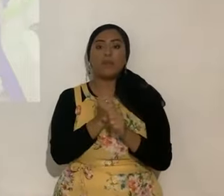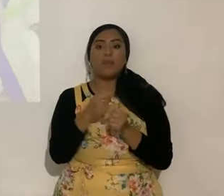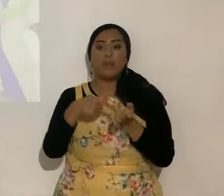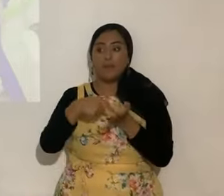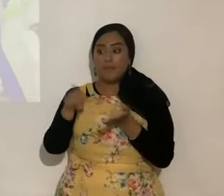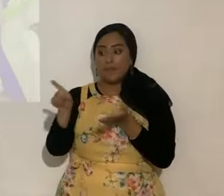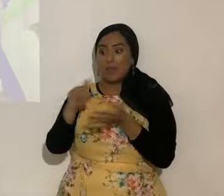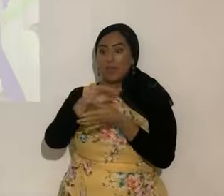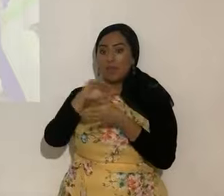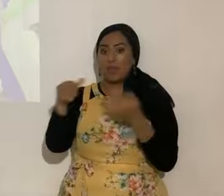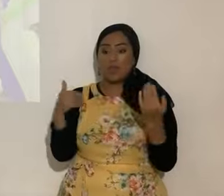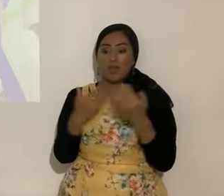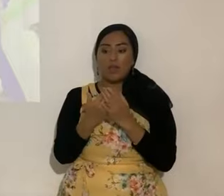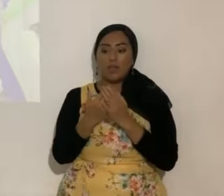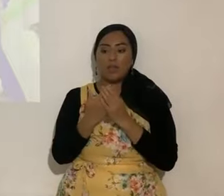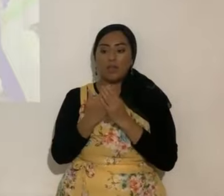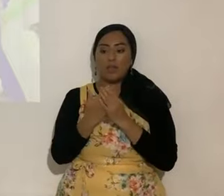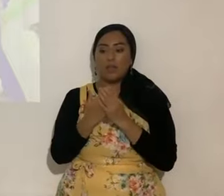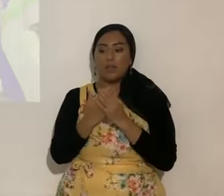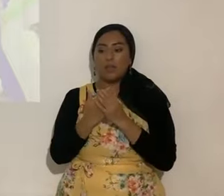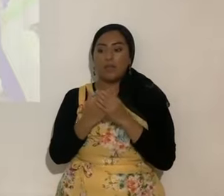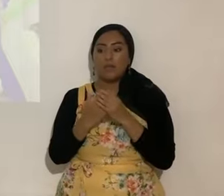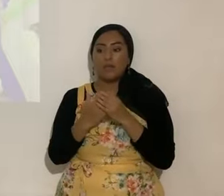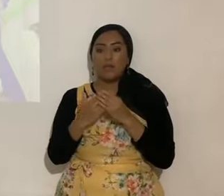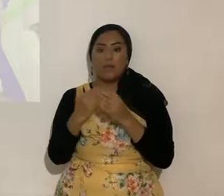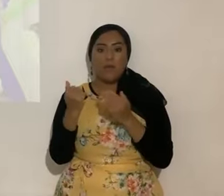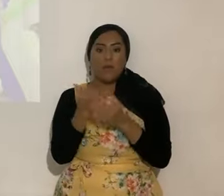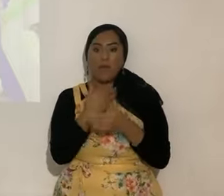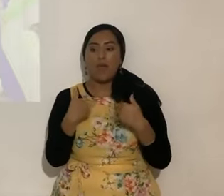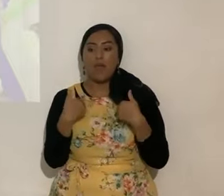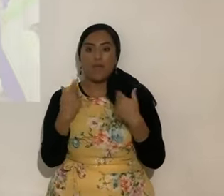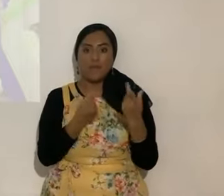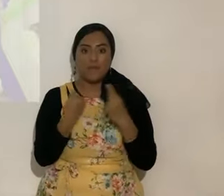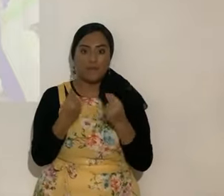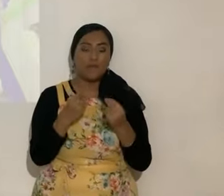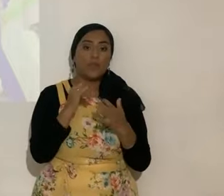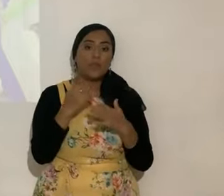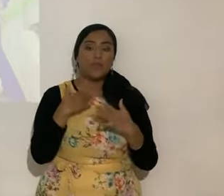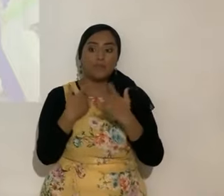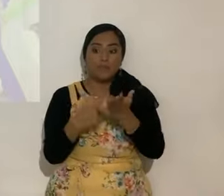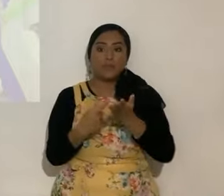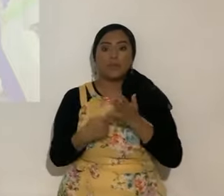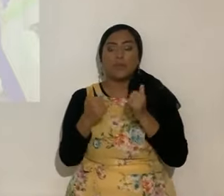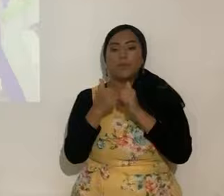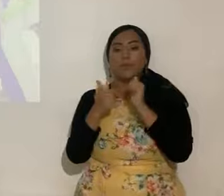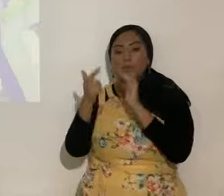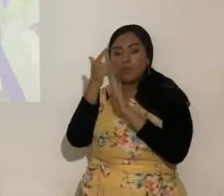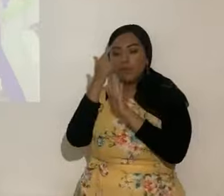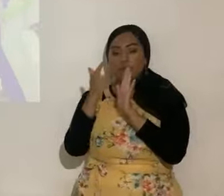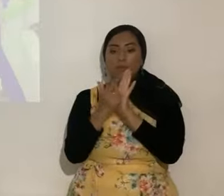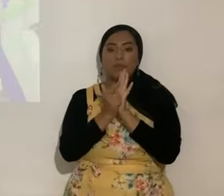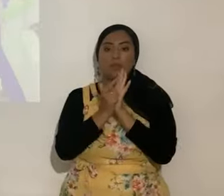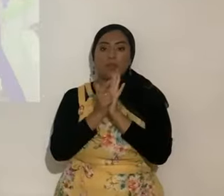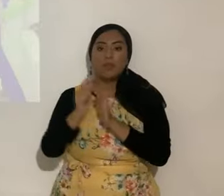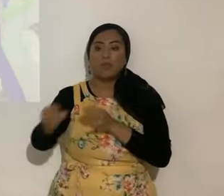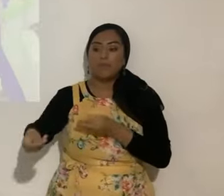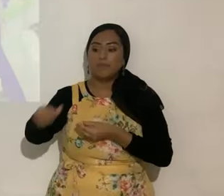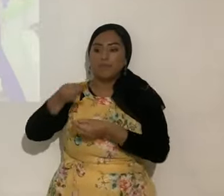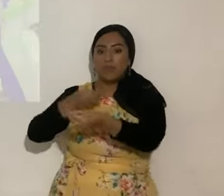toda injusticia que se haya cometido. Y eso es lo que yo platicaba, la ley de la compensación,